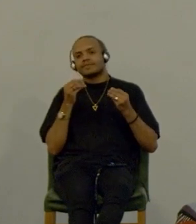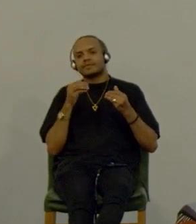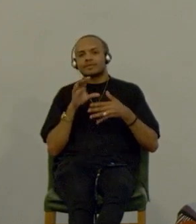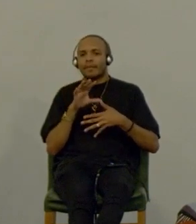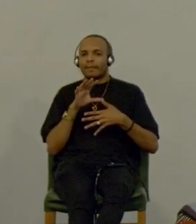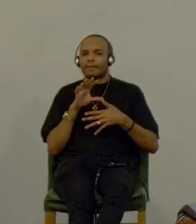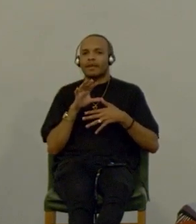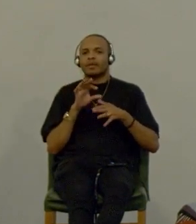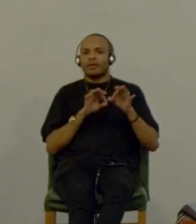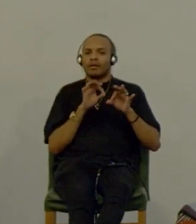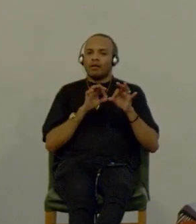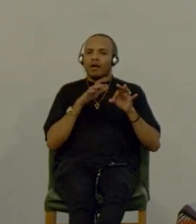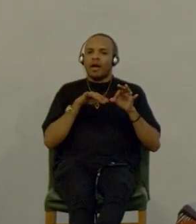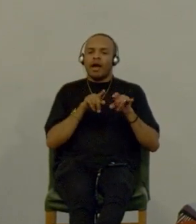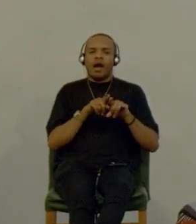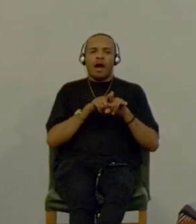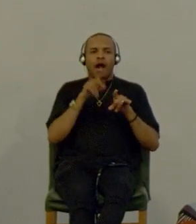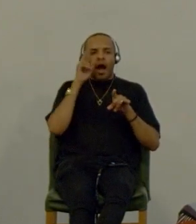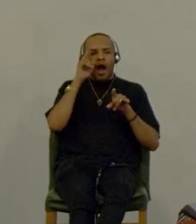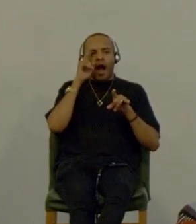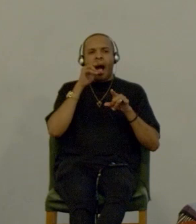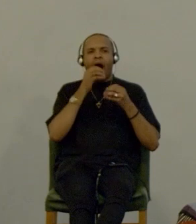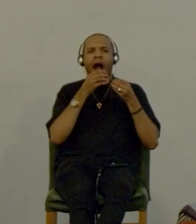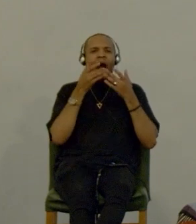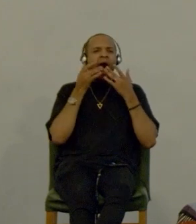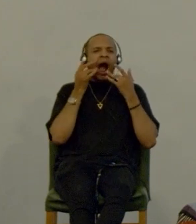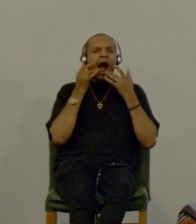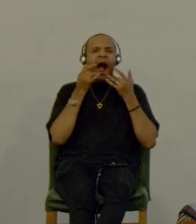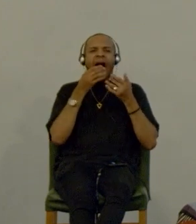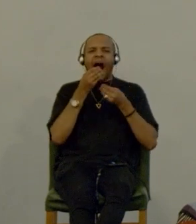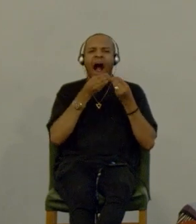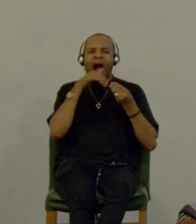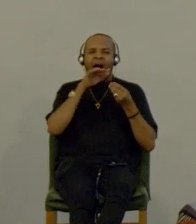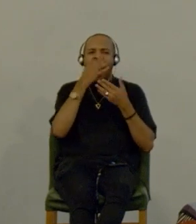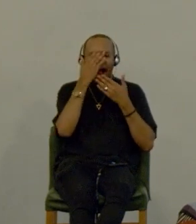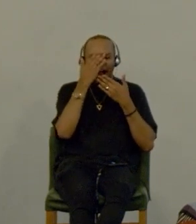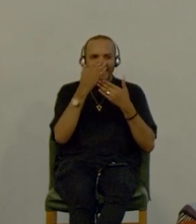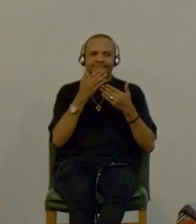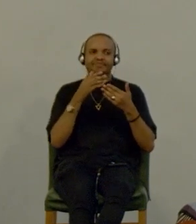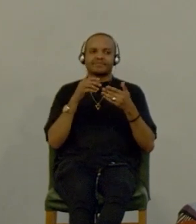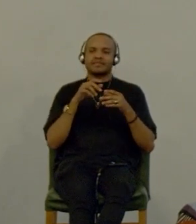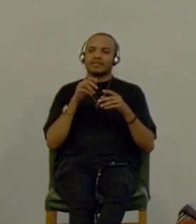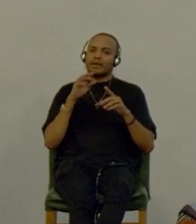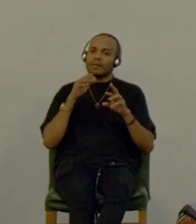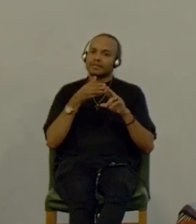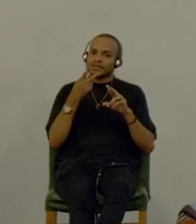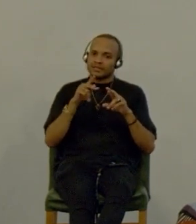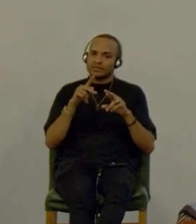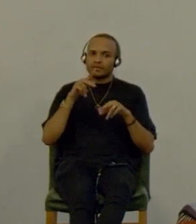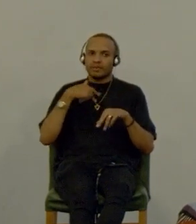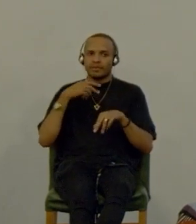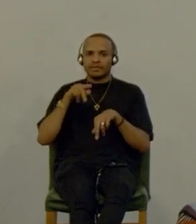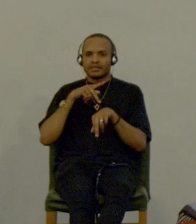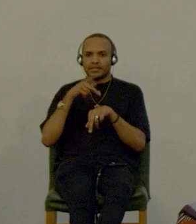théâtre. C'est pour ça que, encore une fois, je suis si reconnaissante à la fois à l'ambassade et à l'Institut d'avoir accepté